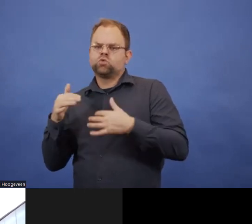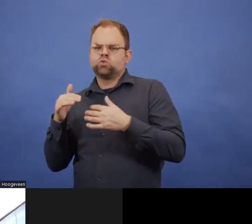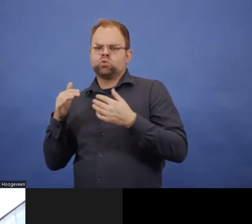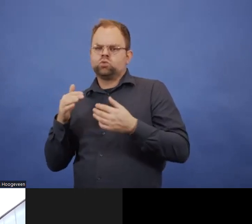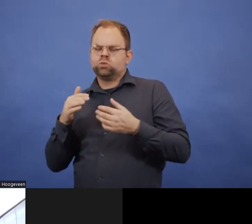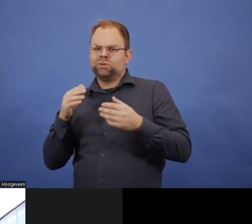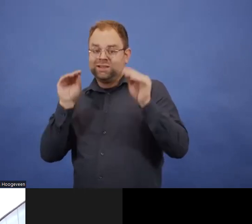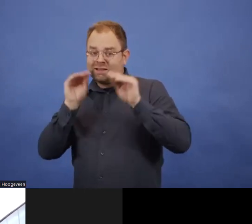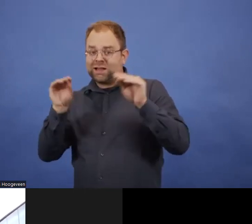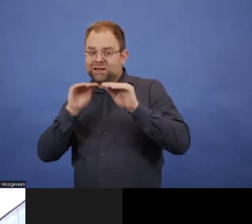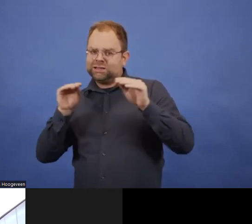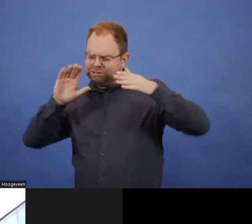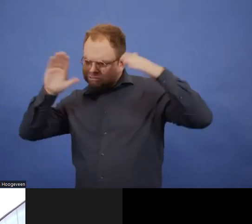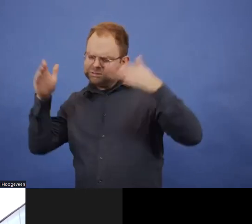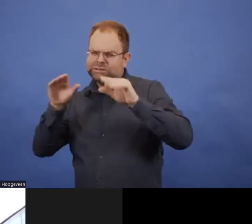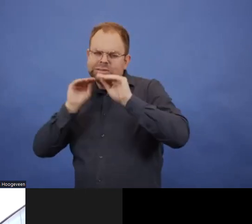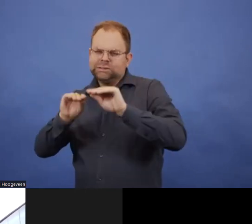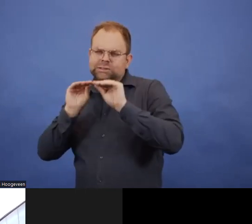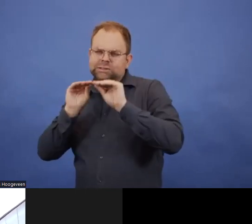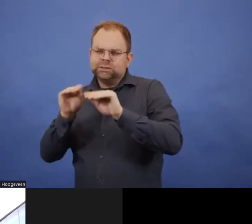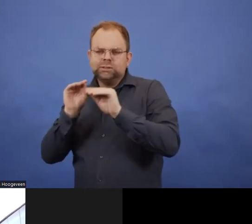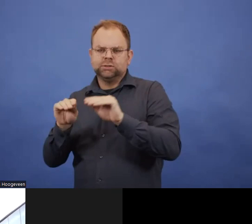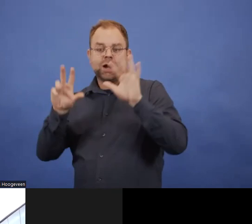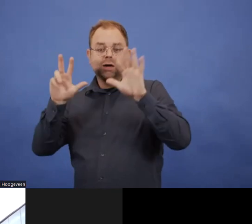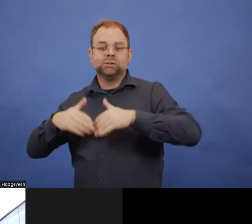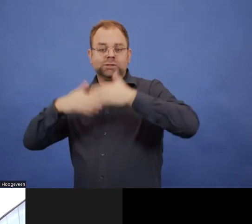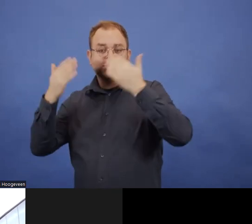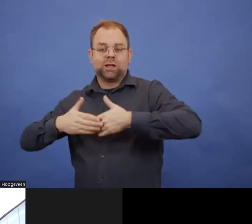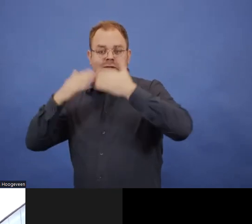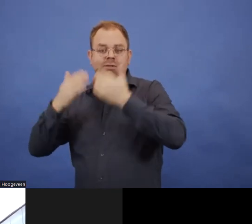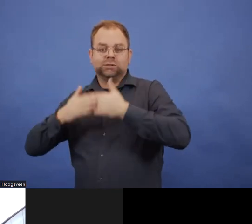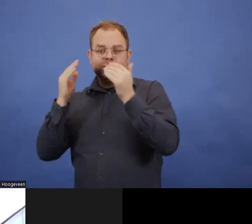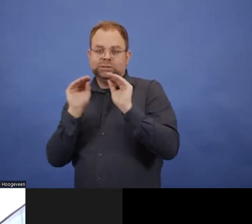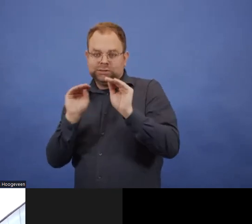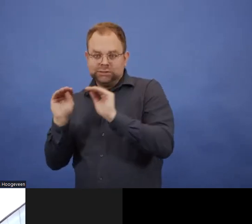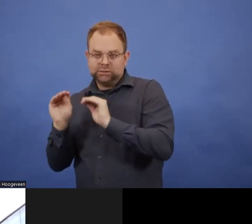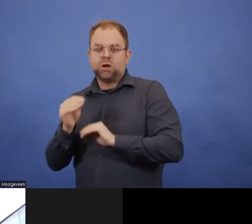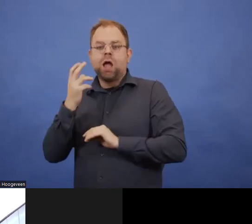uno específico de artículo 11